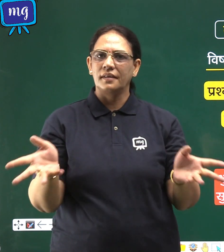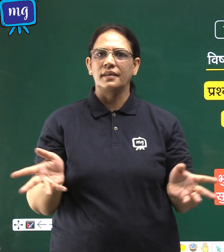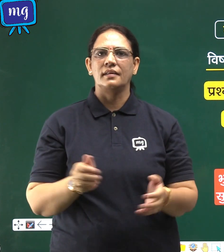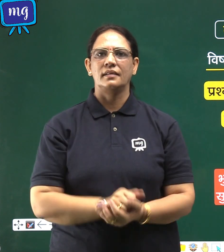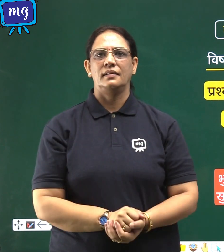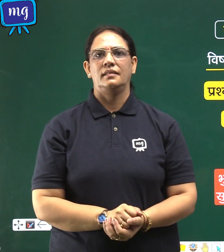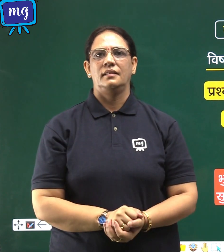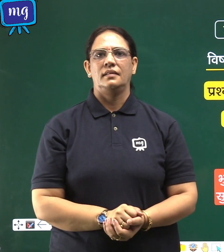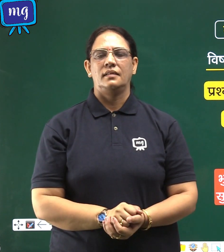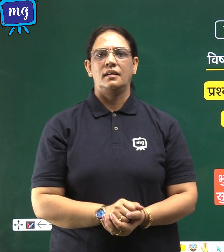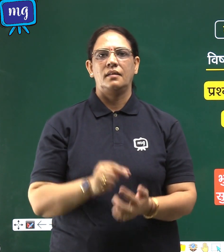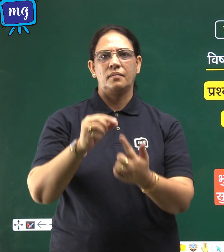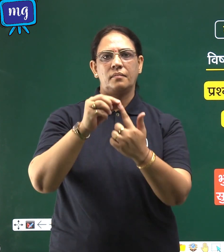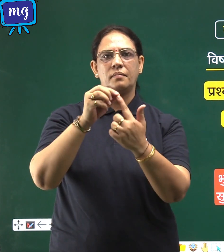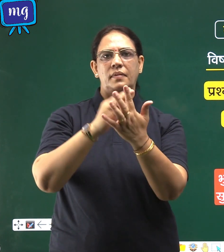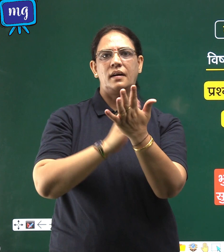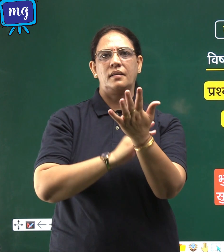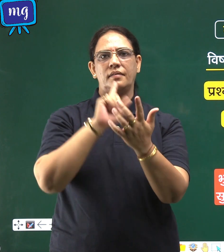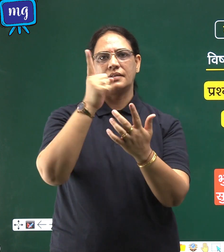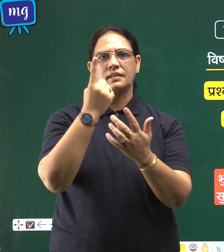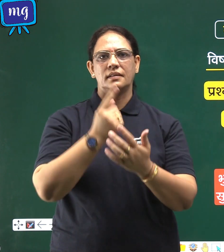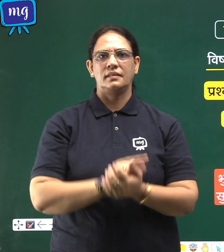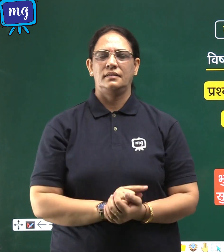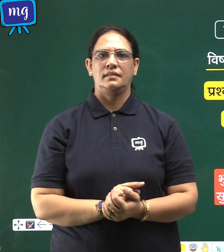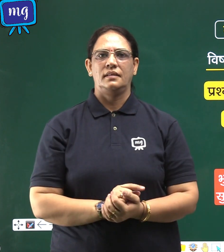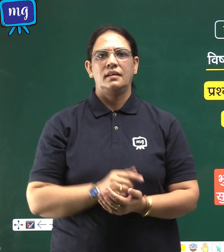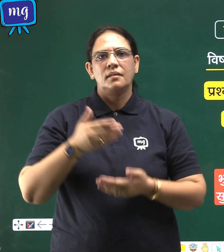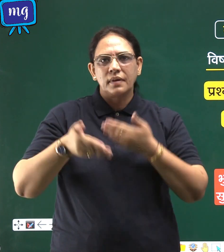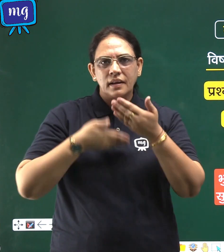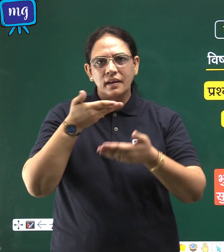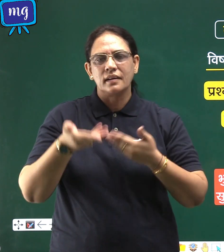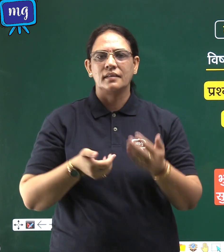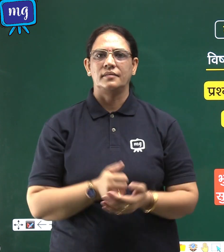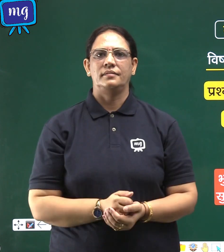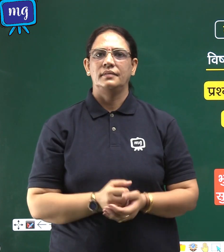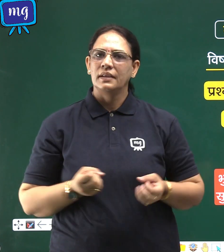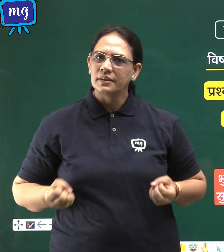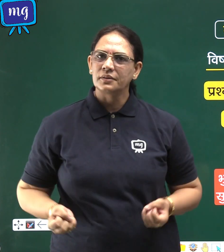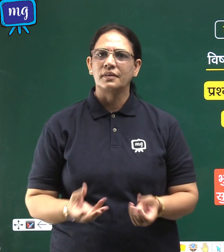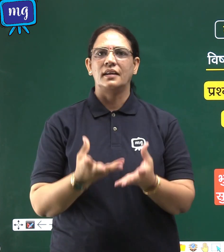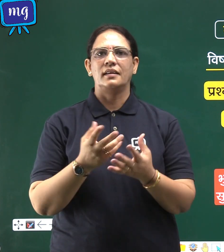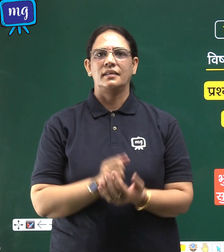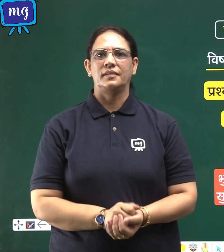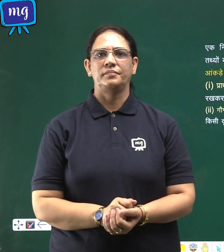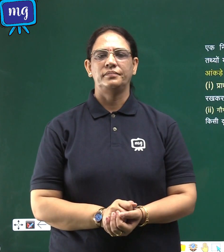भाग फर्स्ट पड़ेंगे शुरू करें